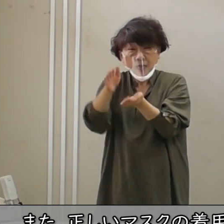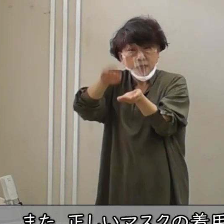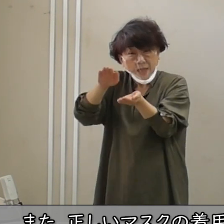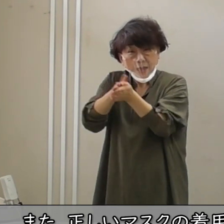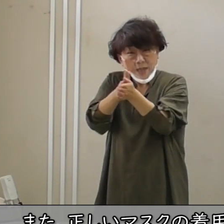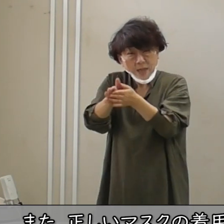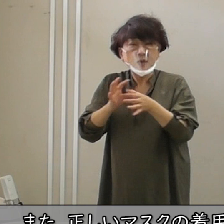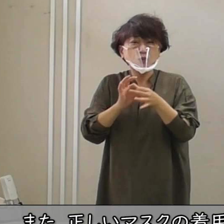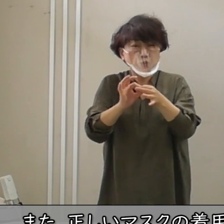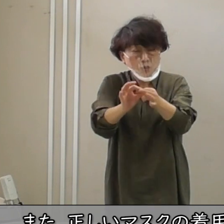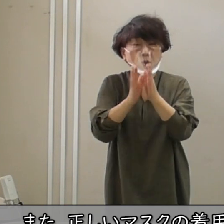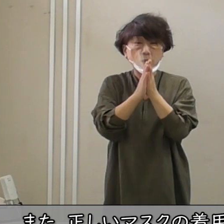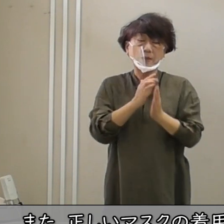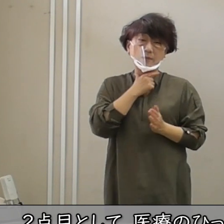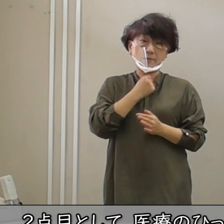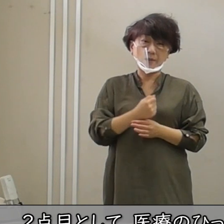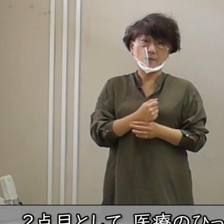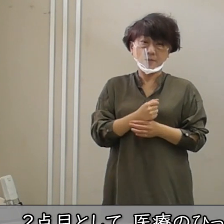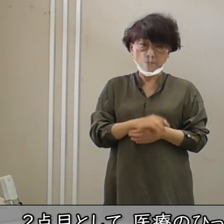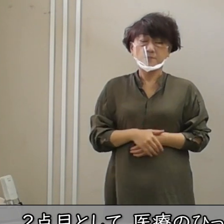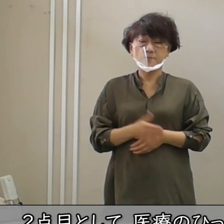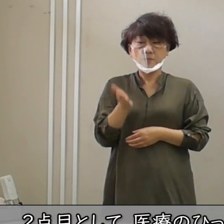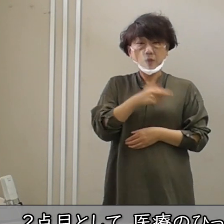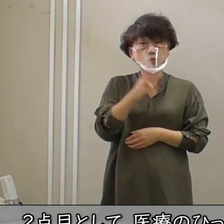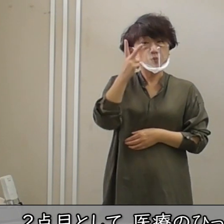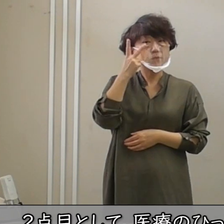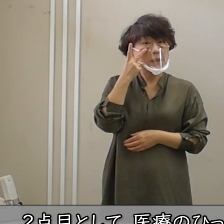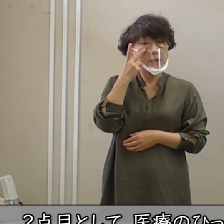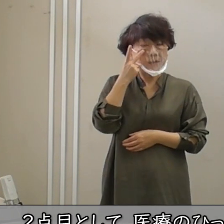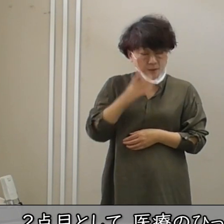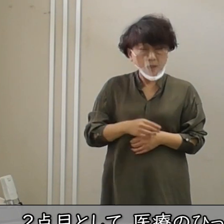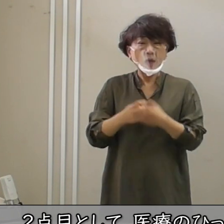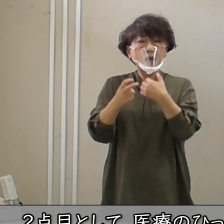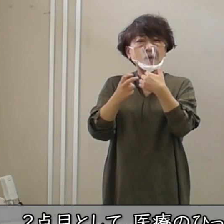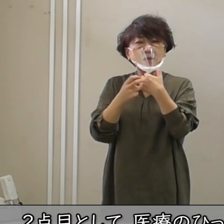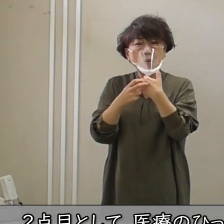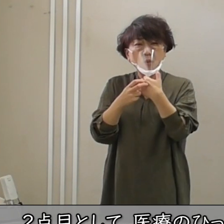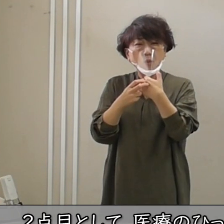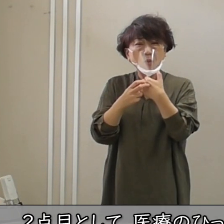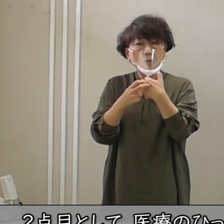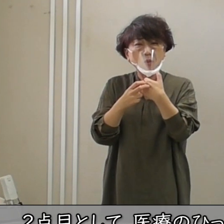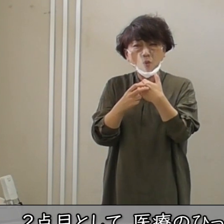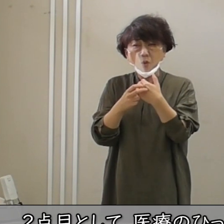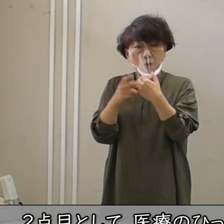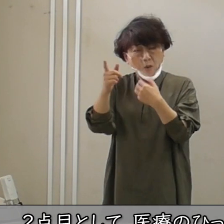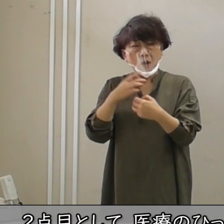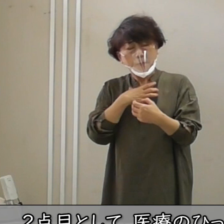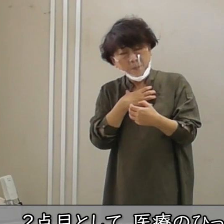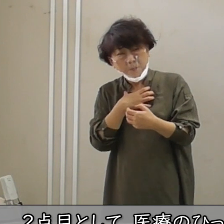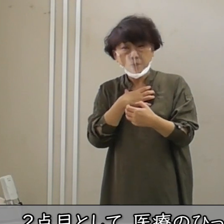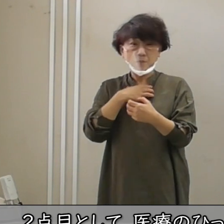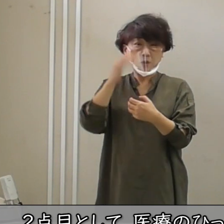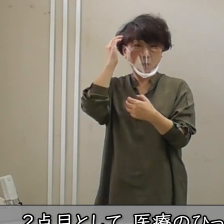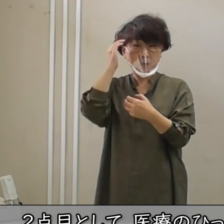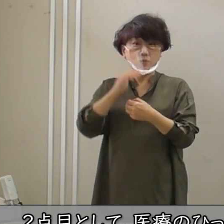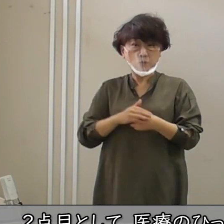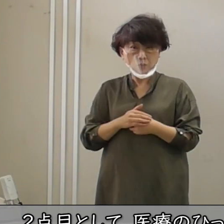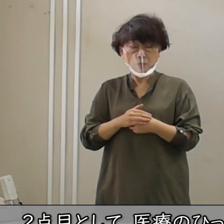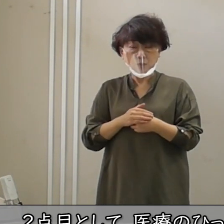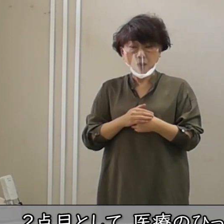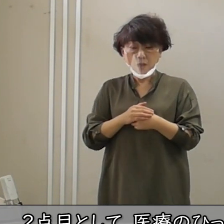引き続きお願いいたします。2点目として、医療の逼迫、重症化リスクのある方への感染